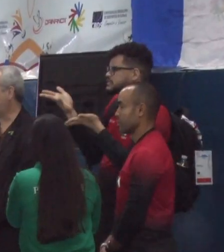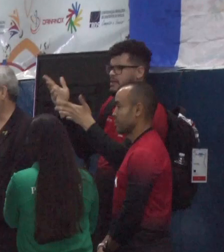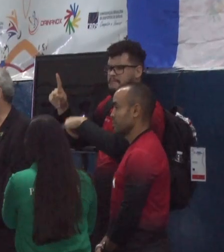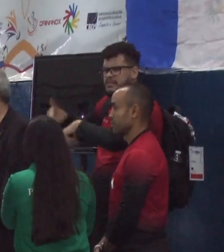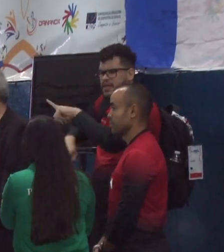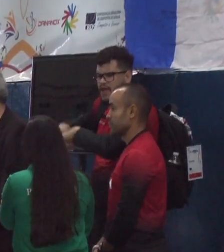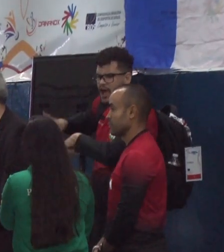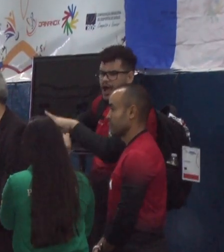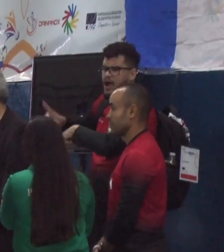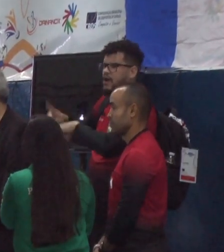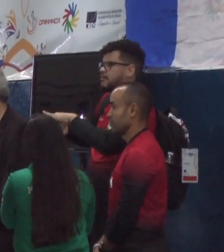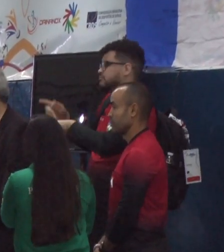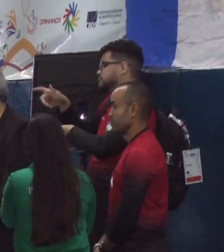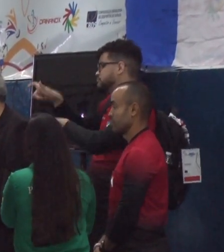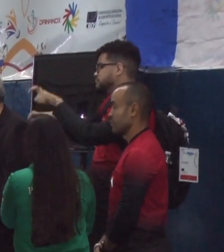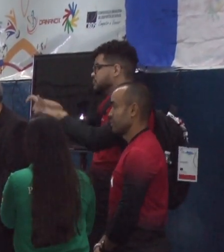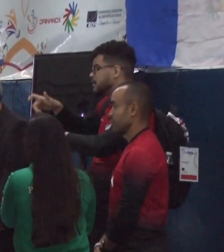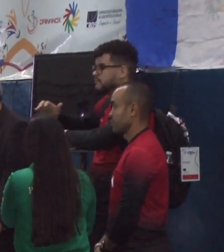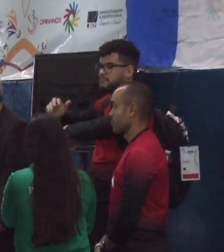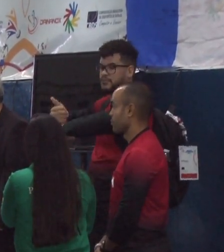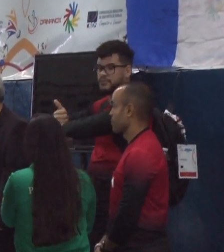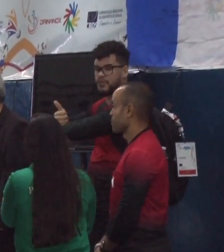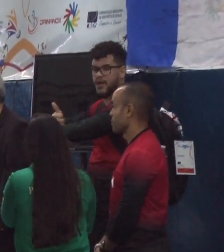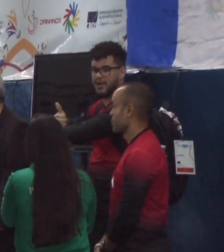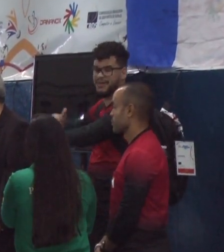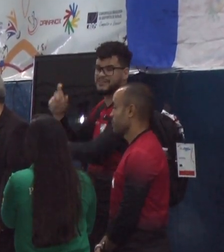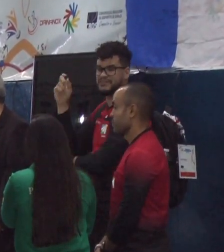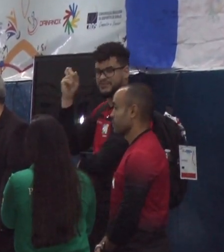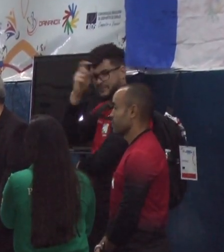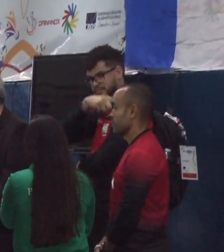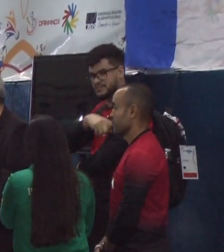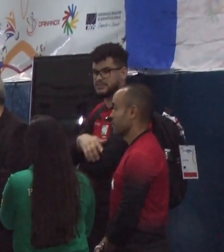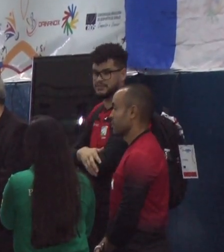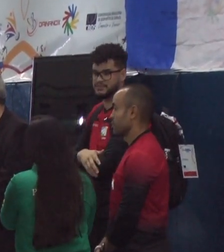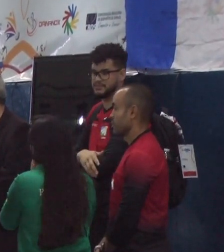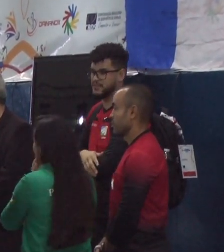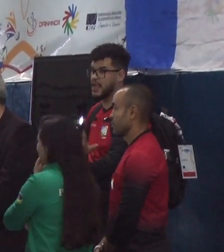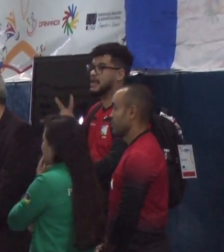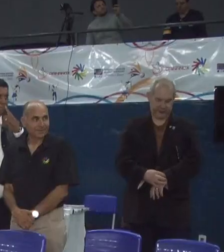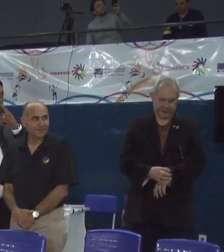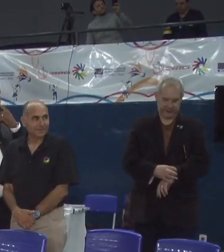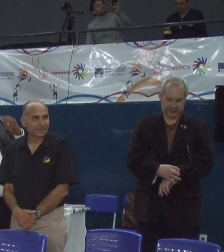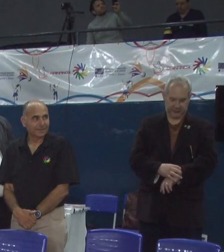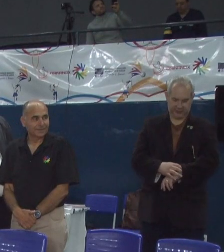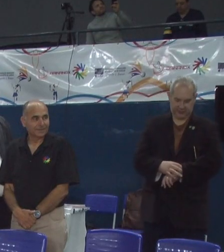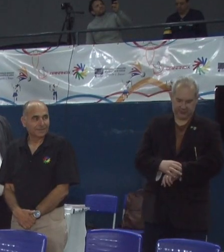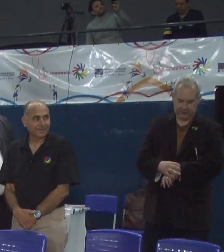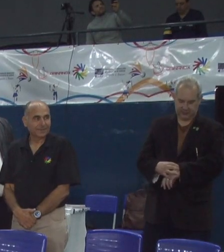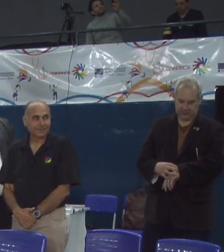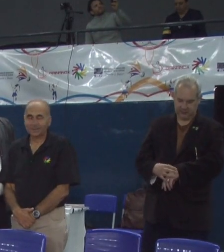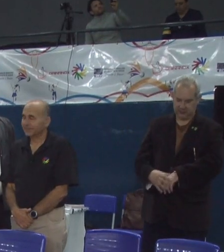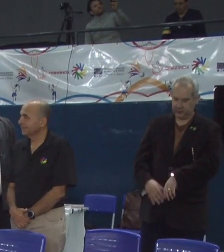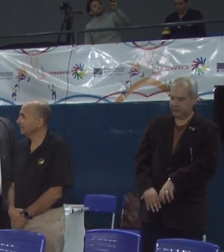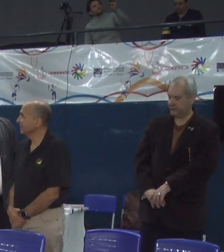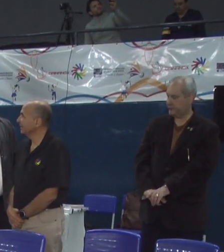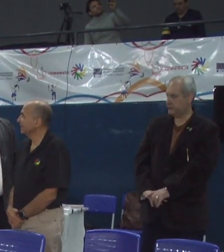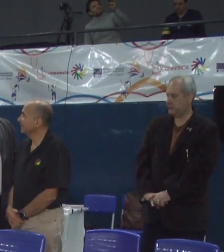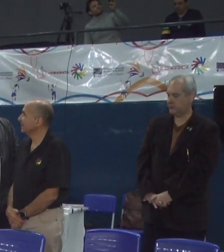Parade Minas sai na frente, se tornou um marco de organização, de trazer divisas, de, ao mesmo tempo, uma